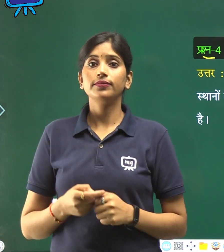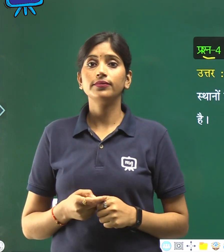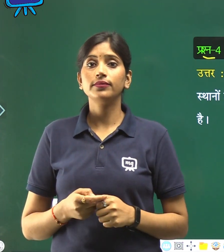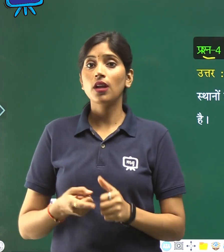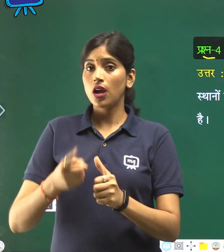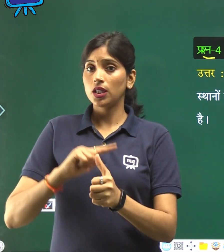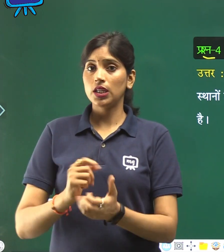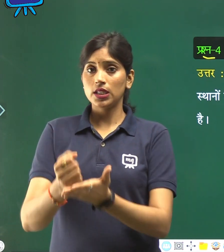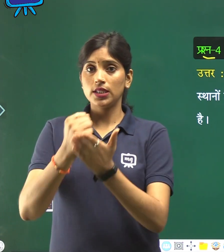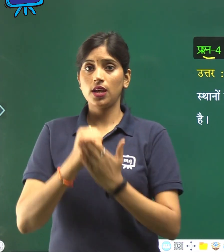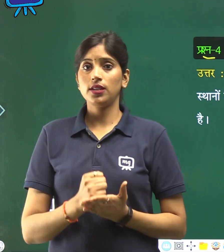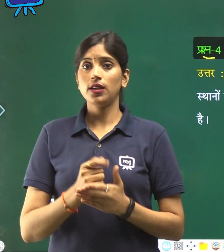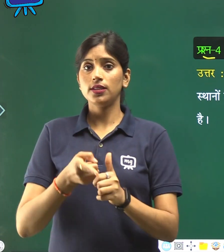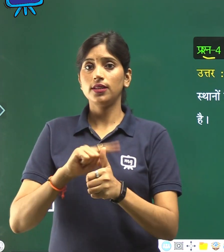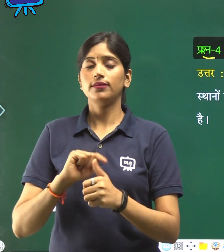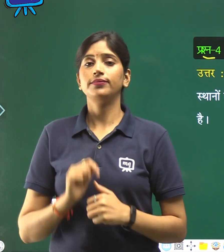की सहायता से